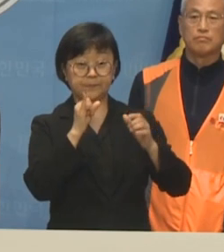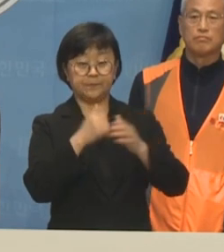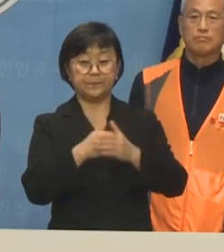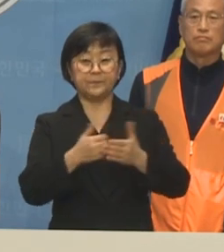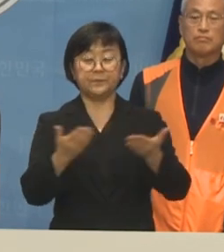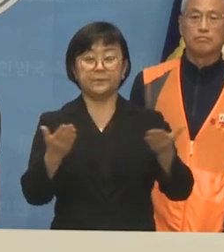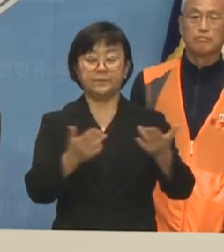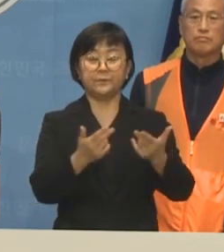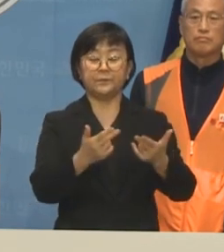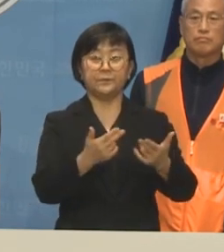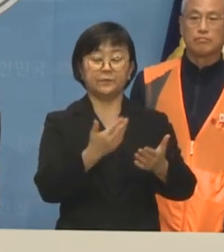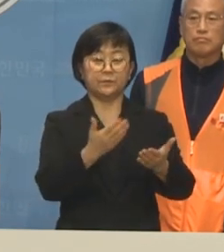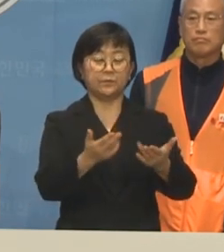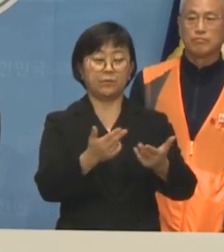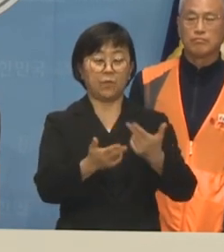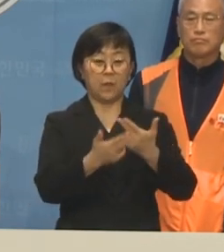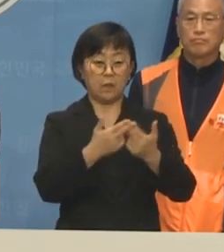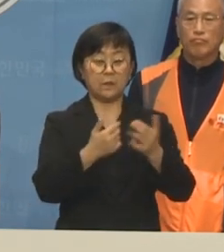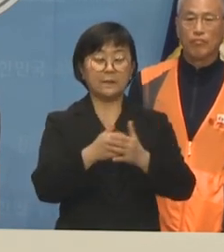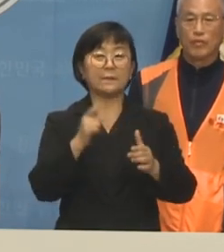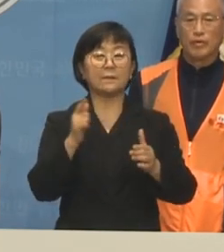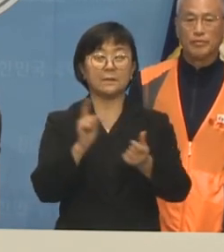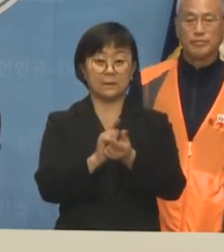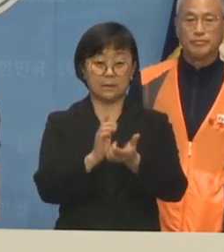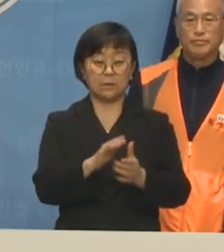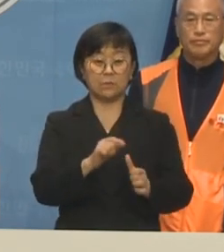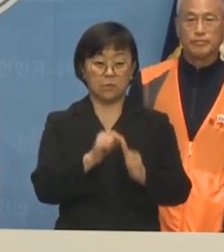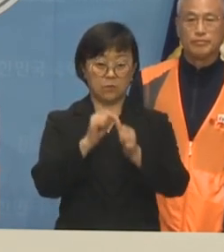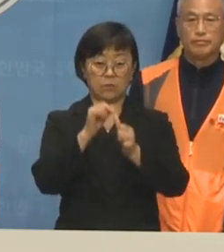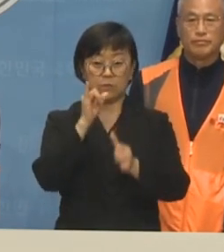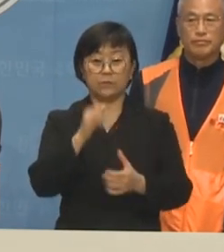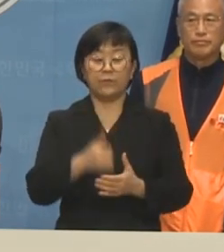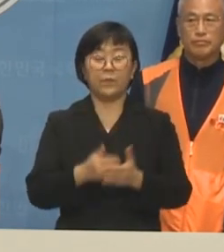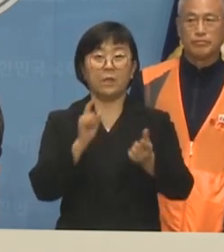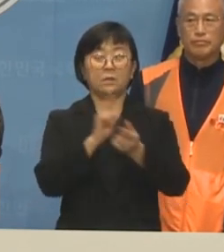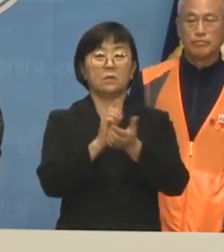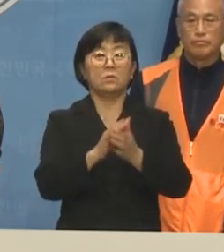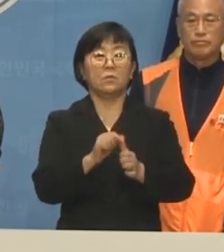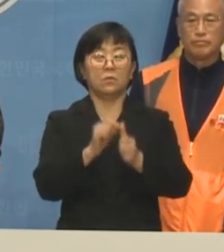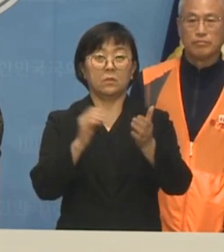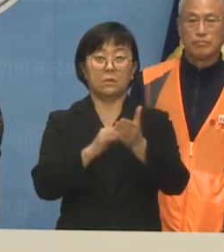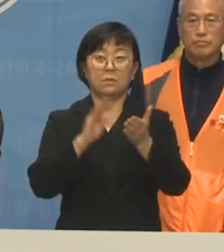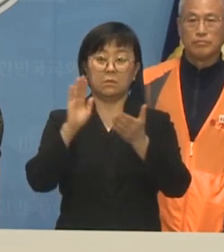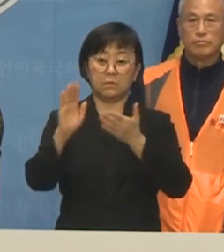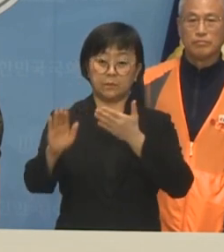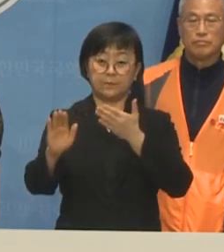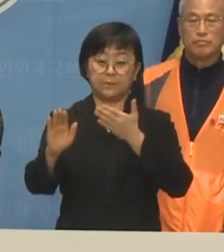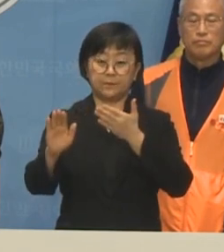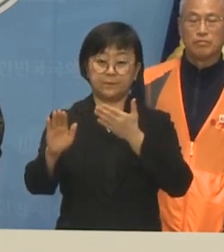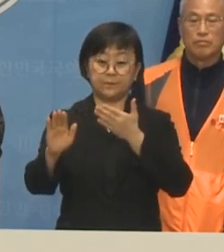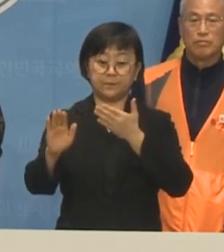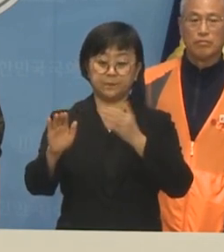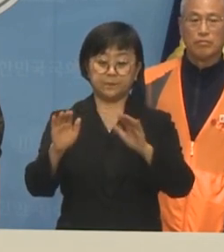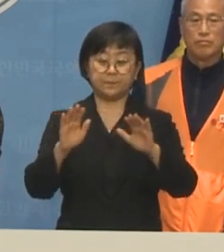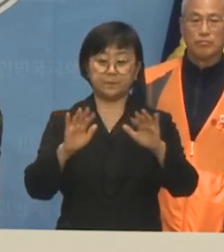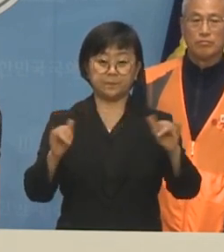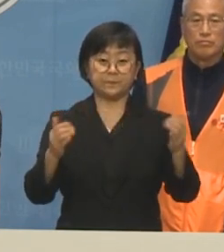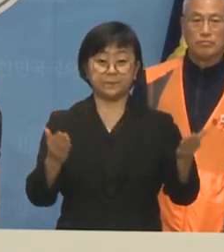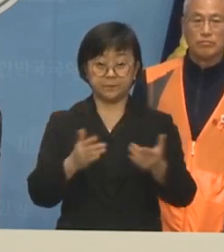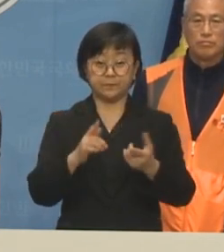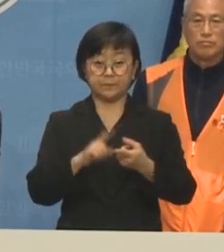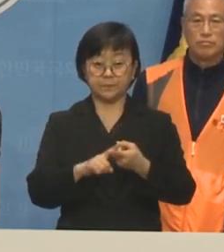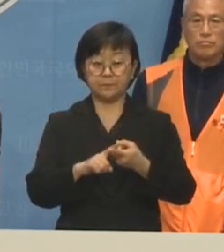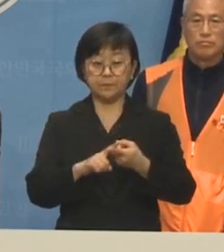우리 조합원들은 직접 고용이 되었습니다. 그러나 직접 고용된 이후에 이분들에 대한